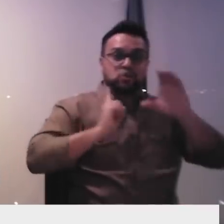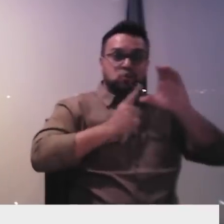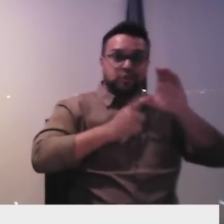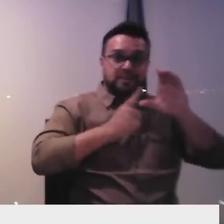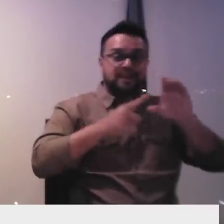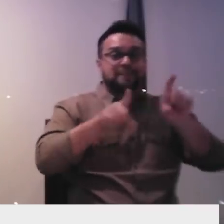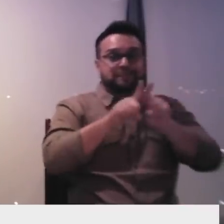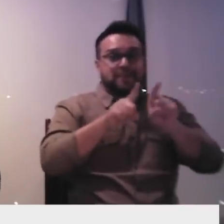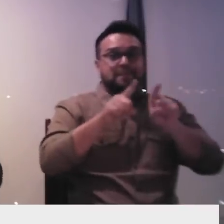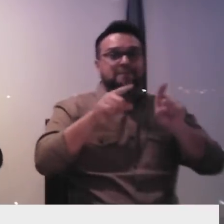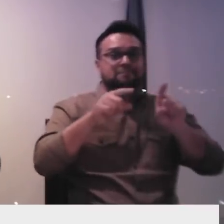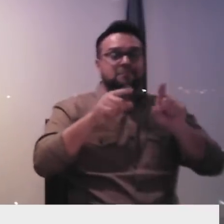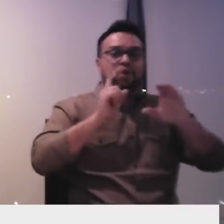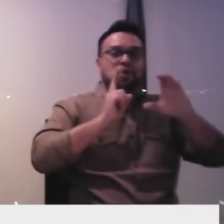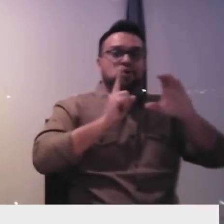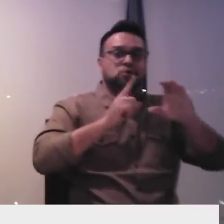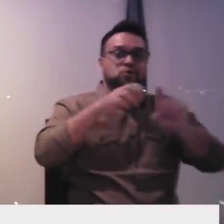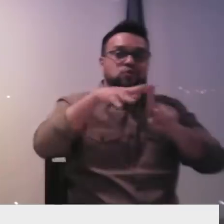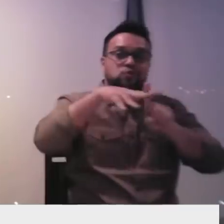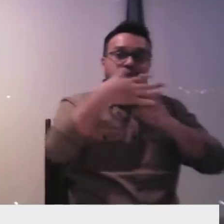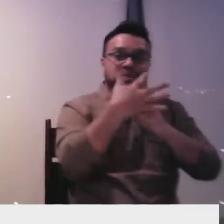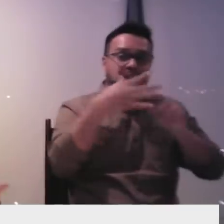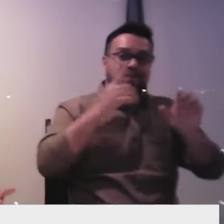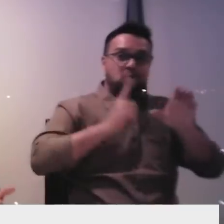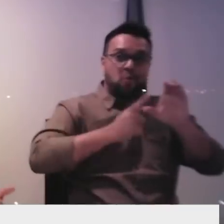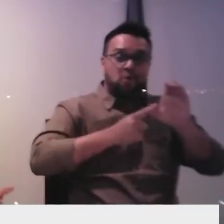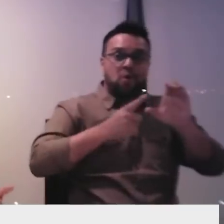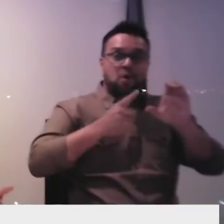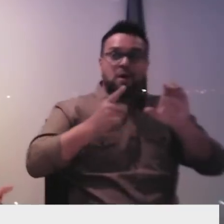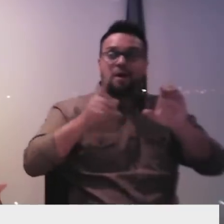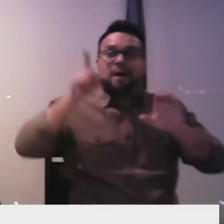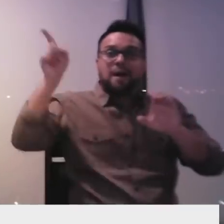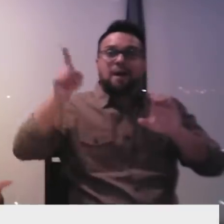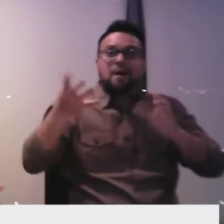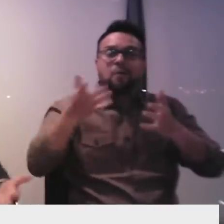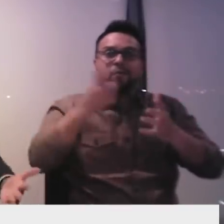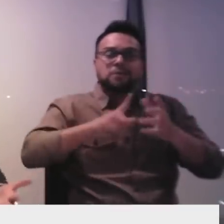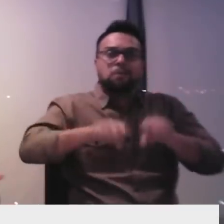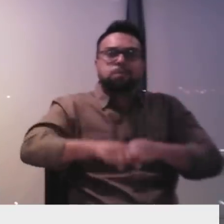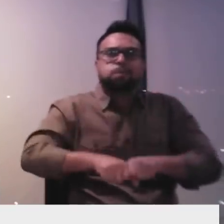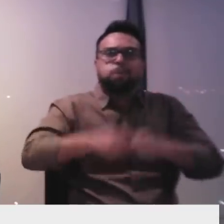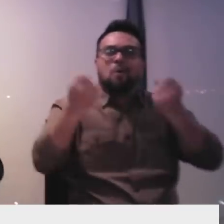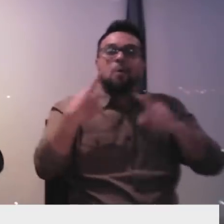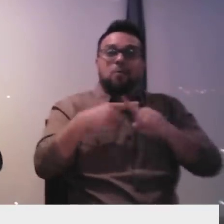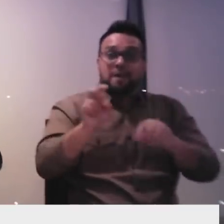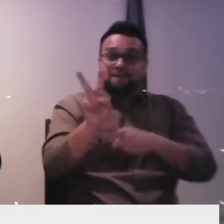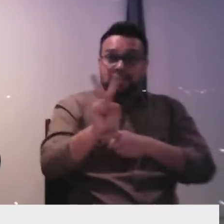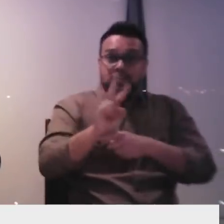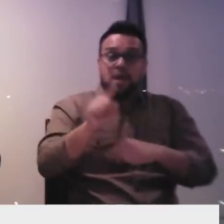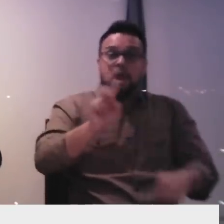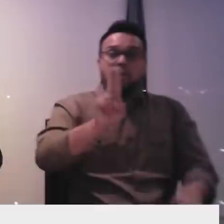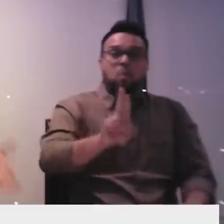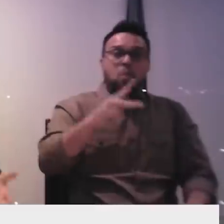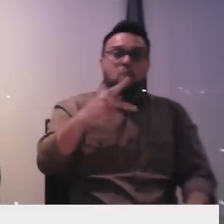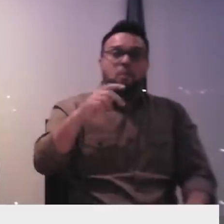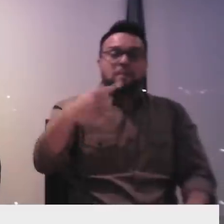linda. Né? Eles conseguiram quebrar a Venezuela. A Venezuela é integrante da OPEP, Organização dos Países